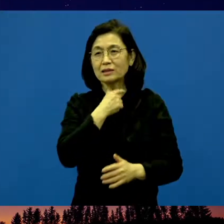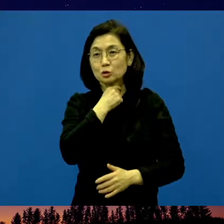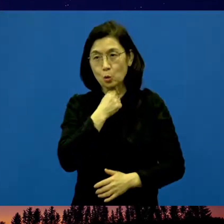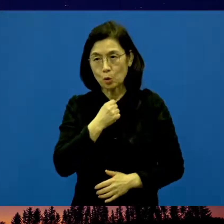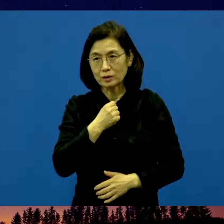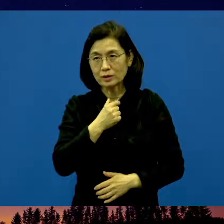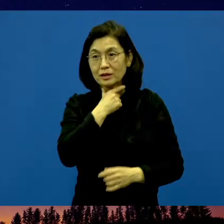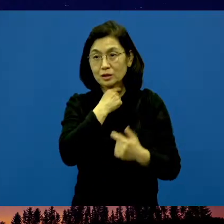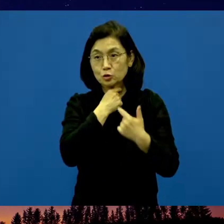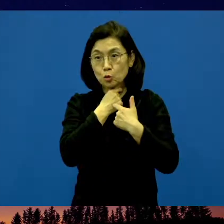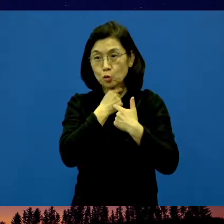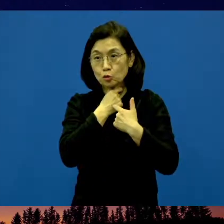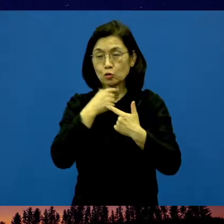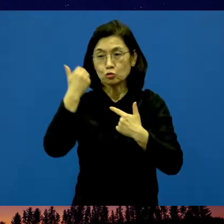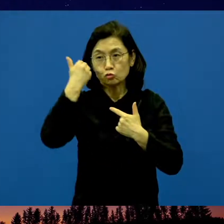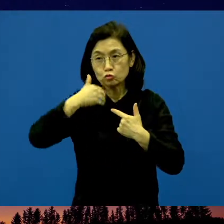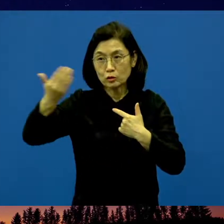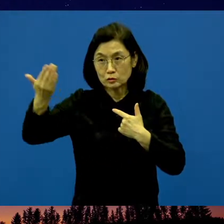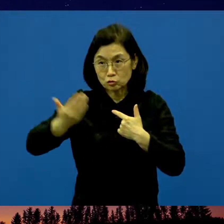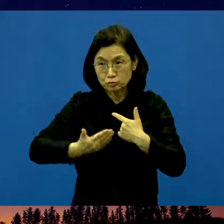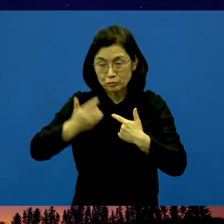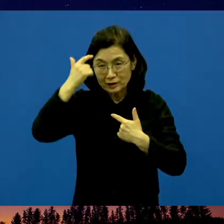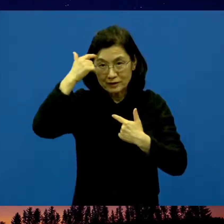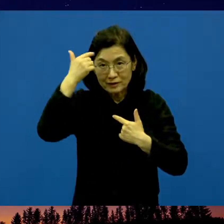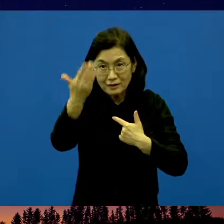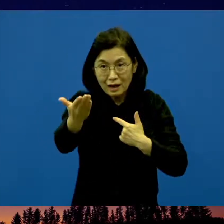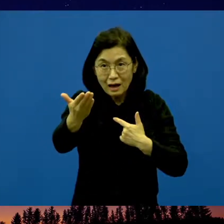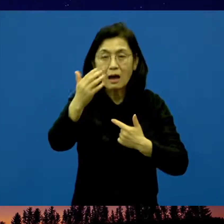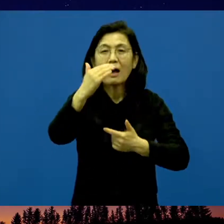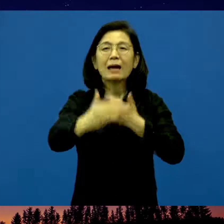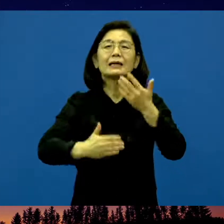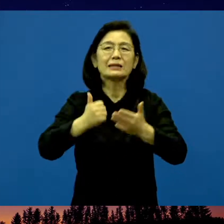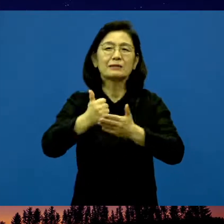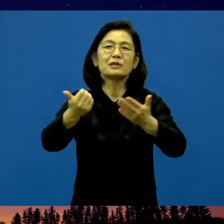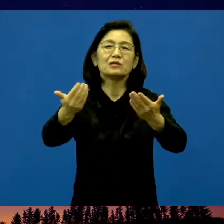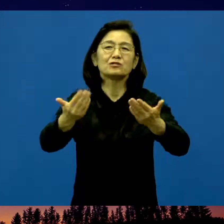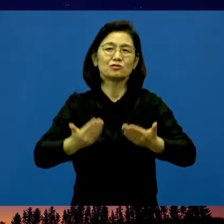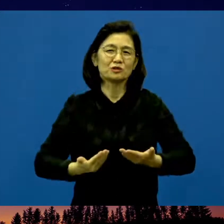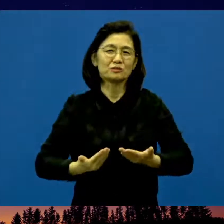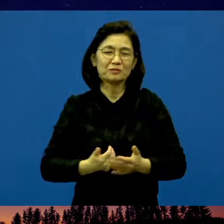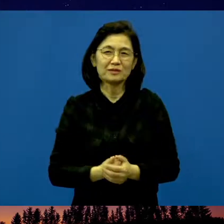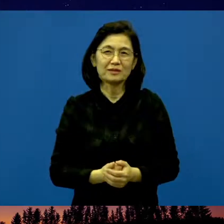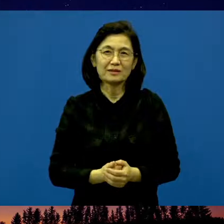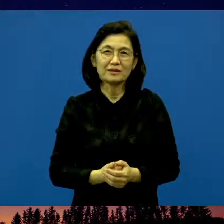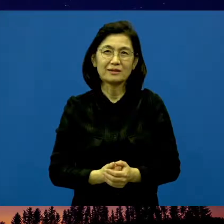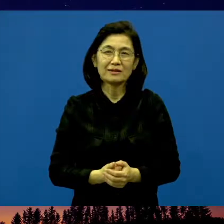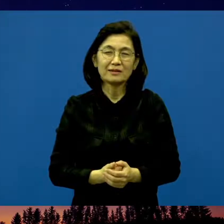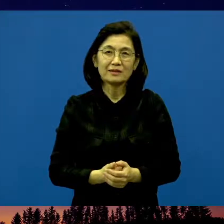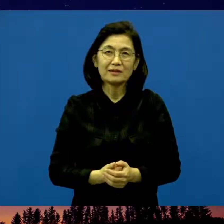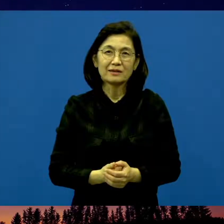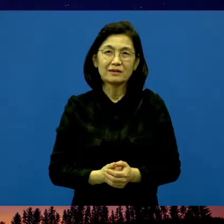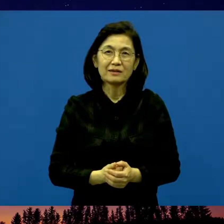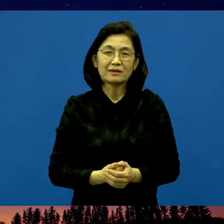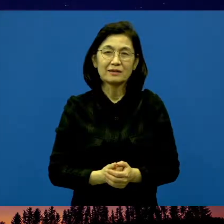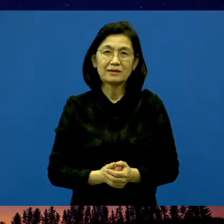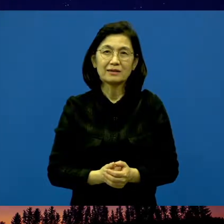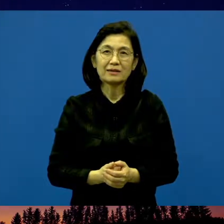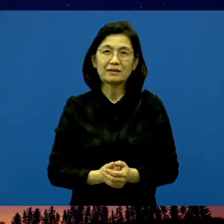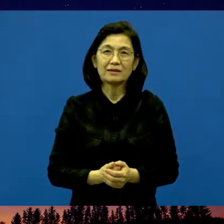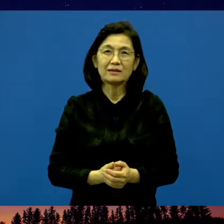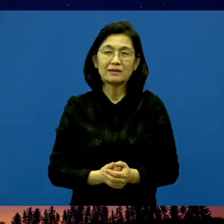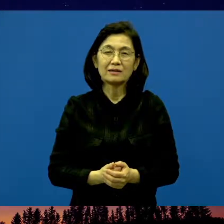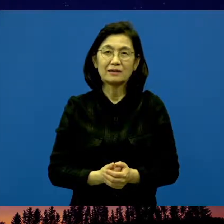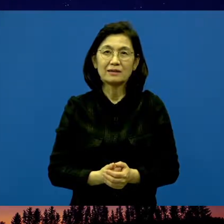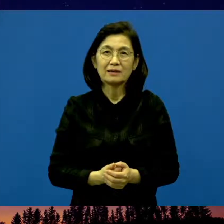주시느냐? 하나님이 주신다는 겁니다. 하나님이 우리 안에 불어넣으시는 소원은 강력하다. 자기에게 끌리는 것에